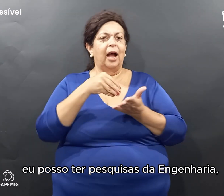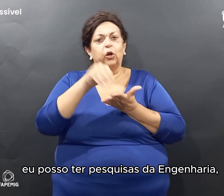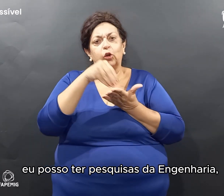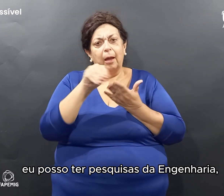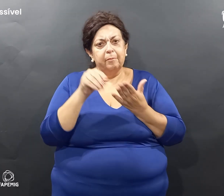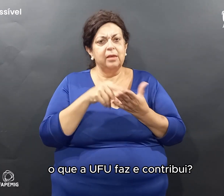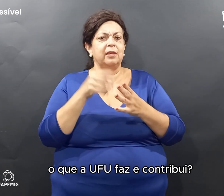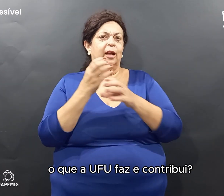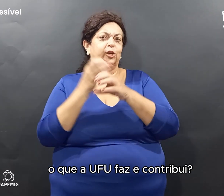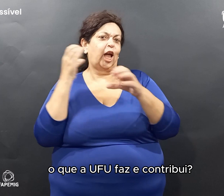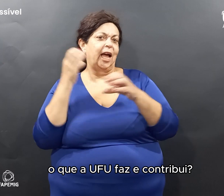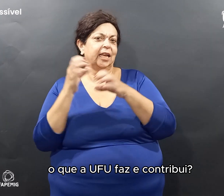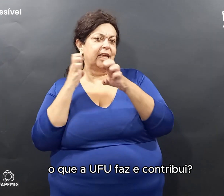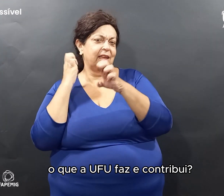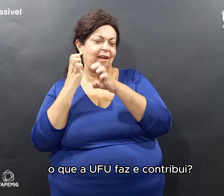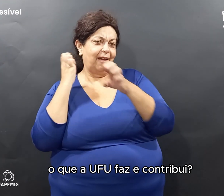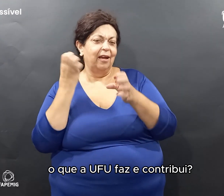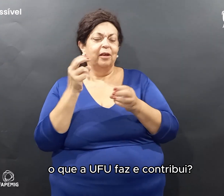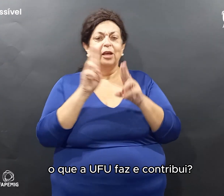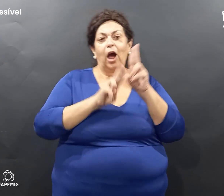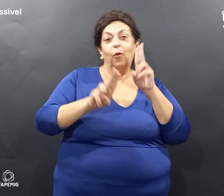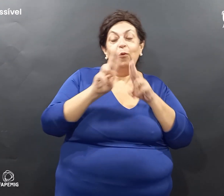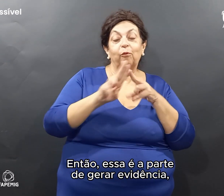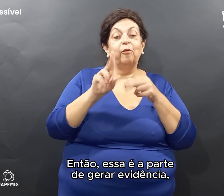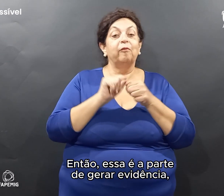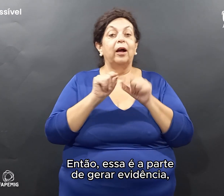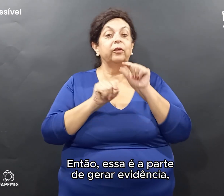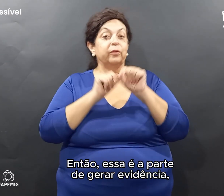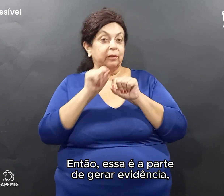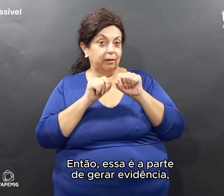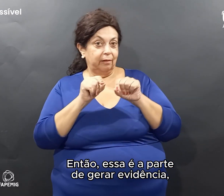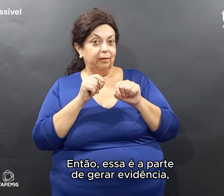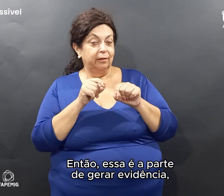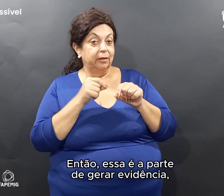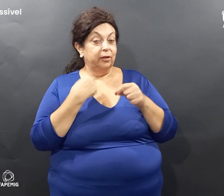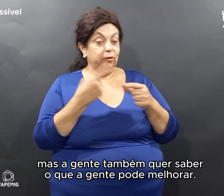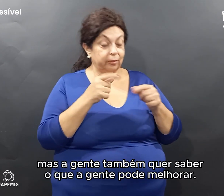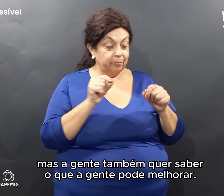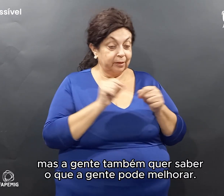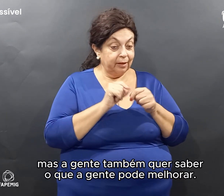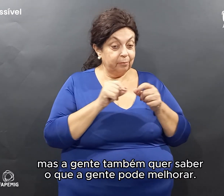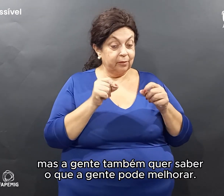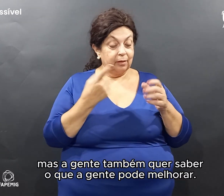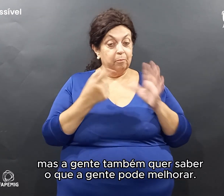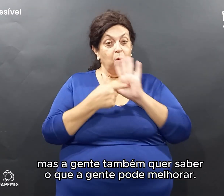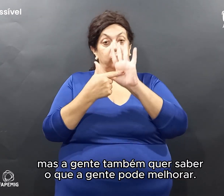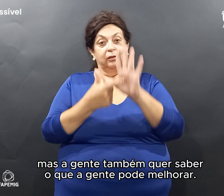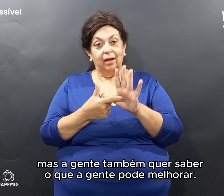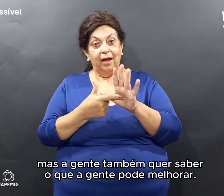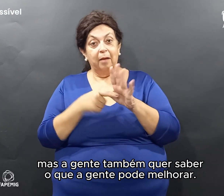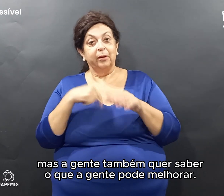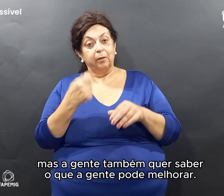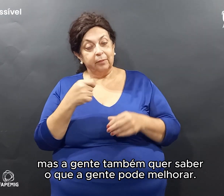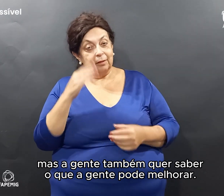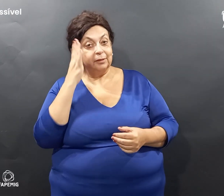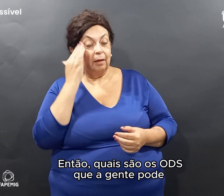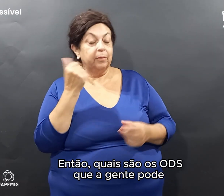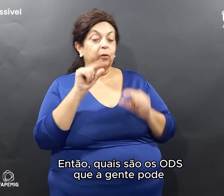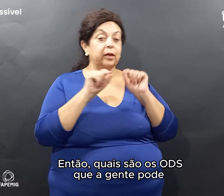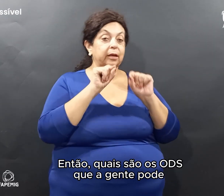engenharia. O que a UFO faz e contribui? Então, essa é a parte de gerar evidência, mas a gente também quer saber o que a gente pode melhorar. Então, quais são os